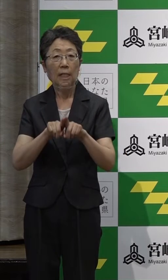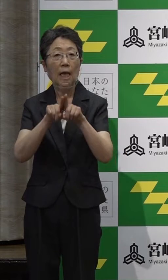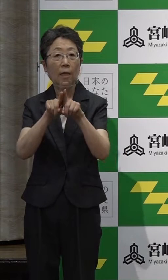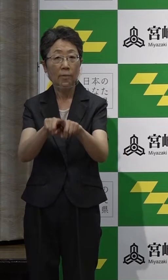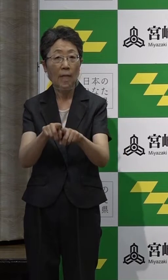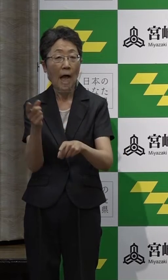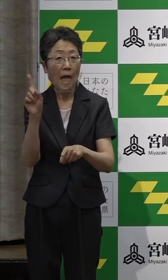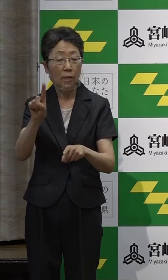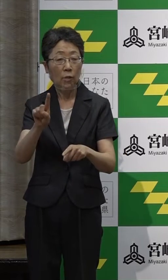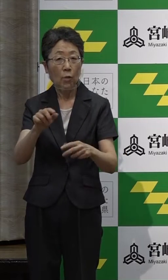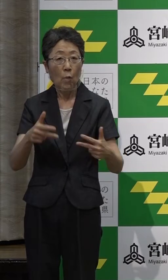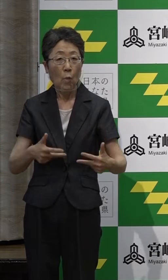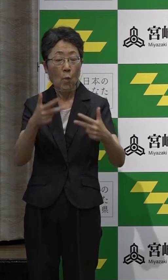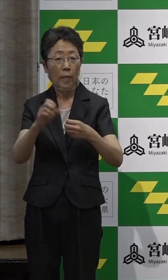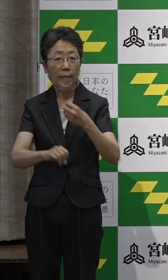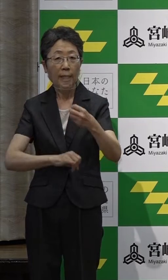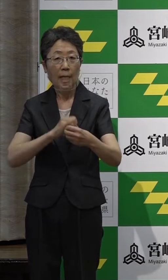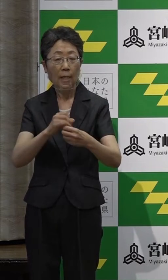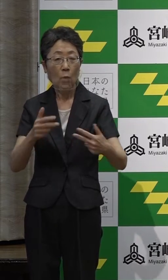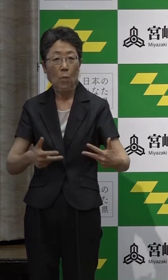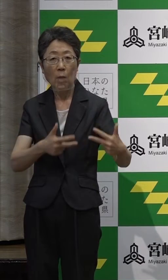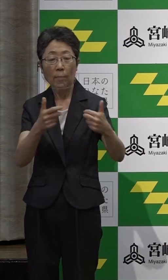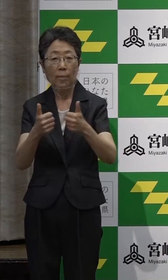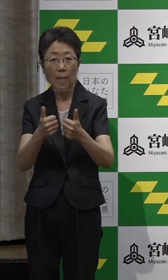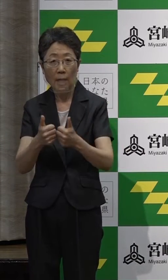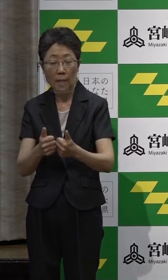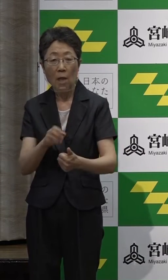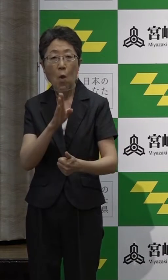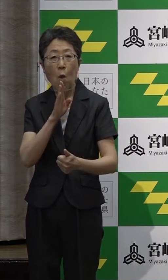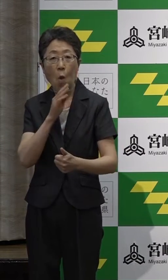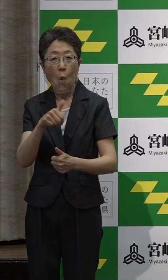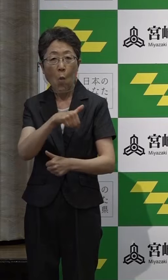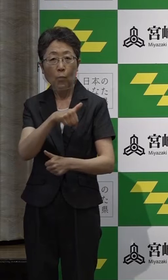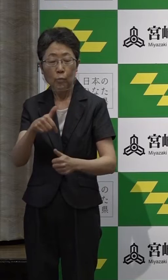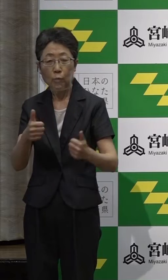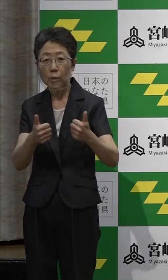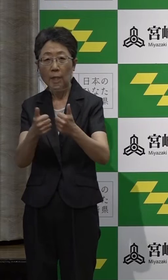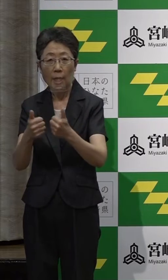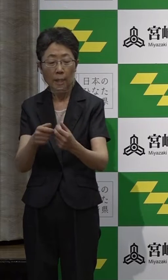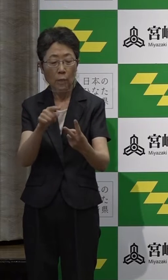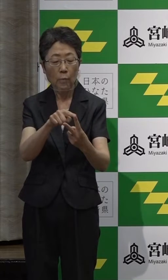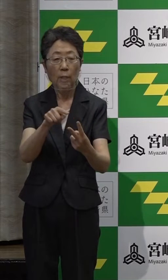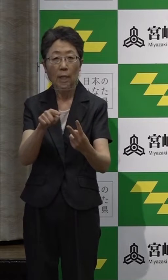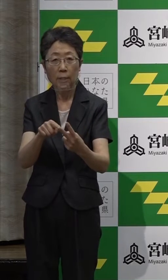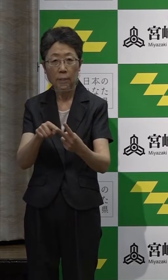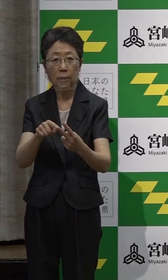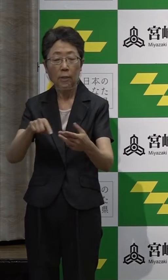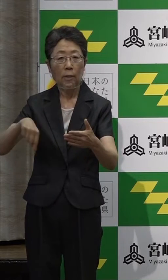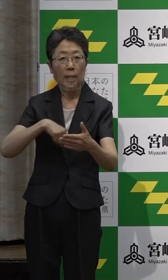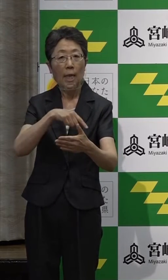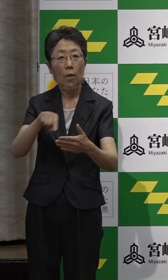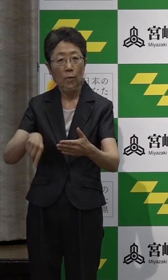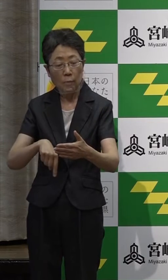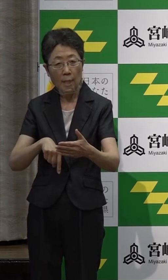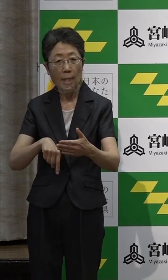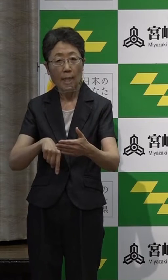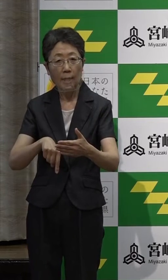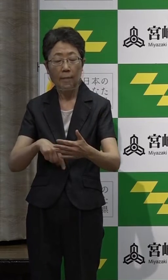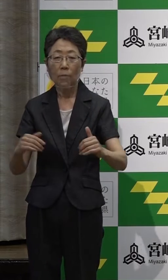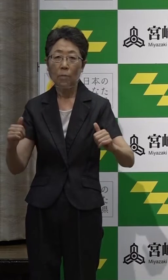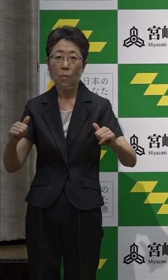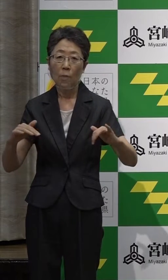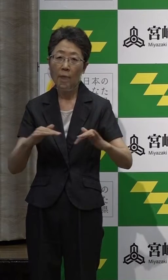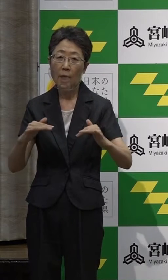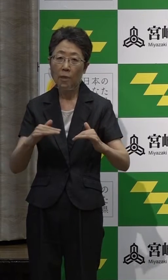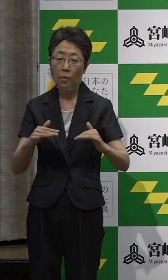会議、それから本部会議、県本部会議も開催をしながらその方法で、検討をすべきではないかという今の時点ではその